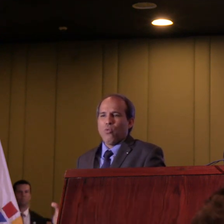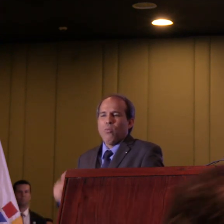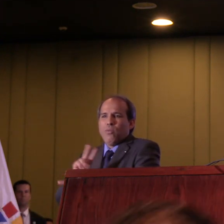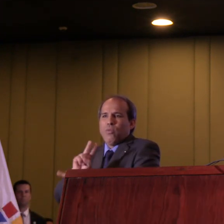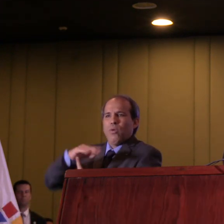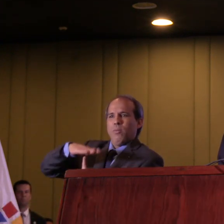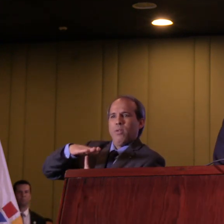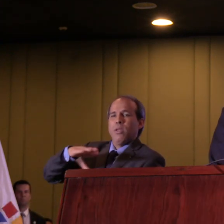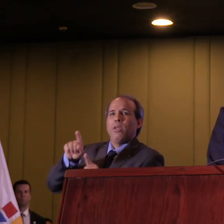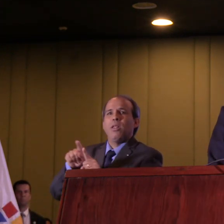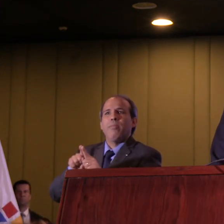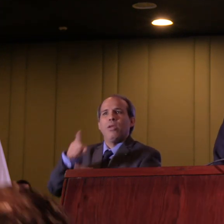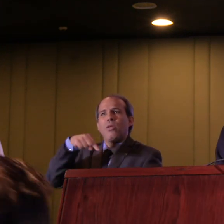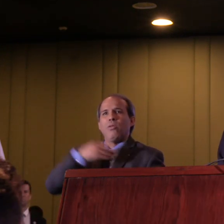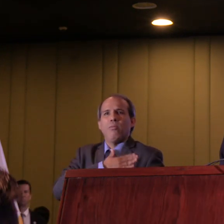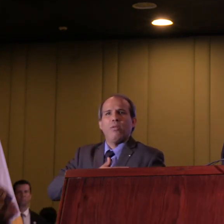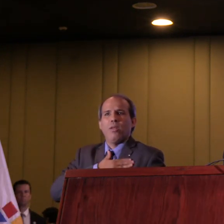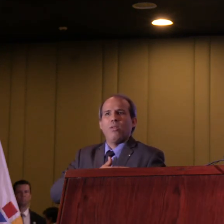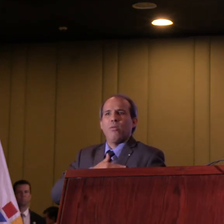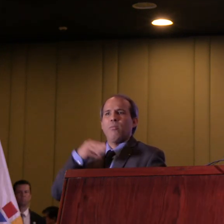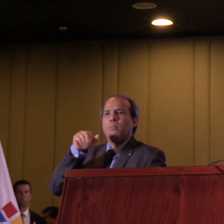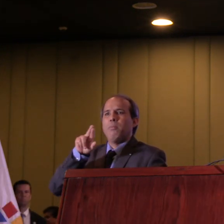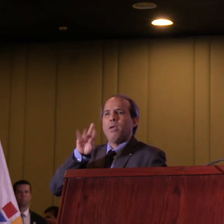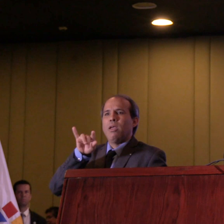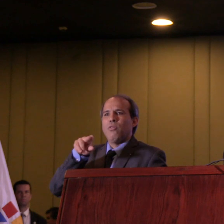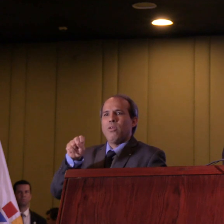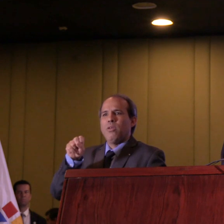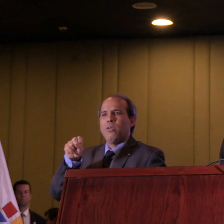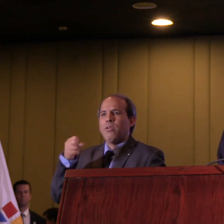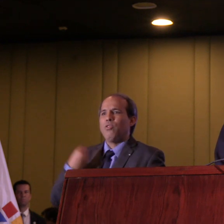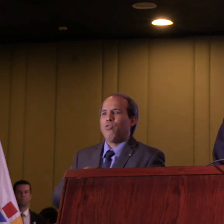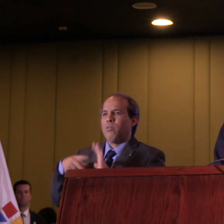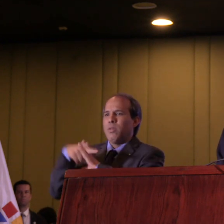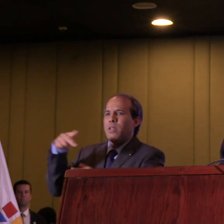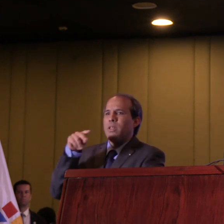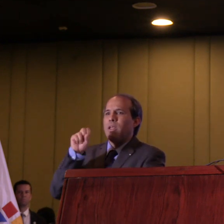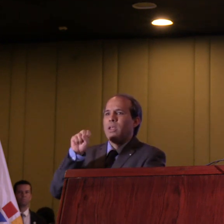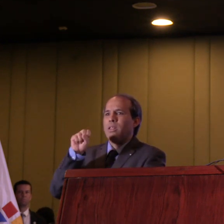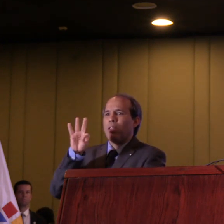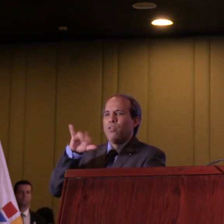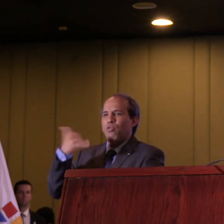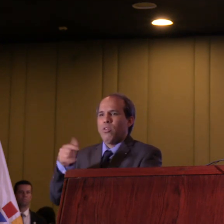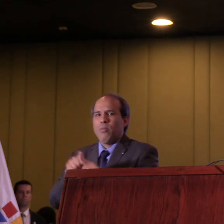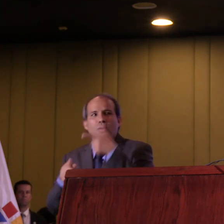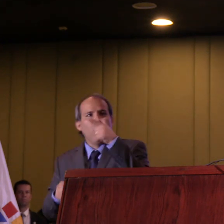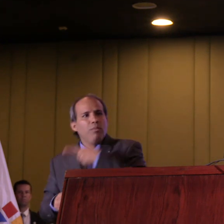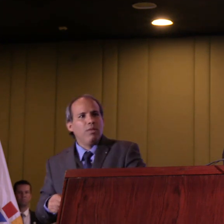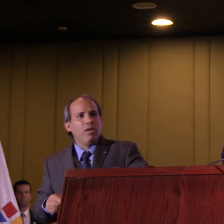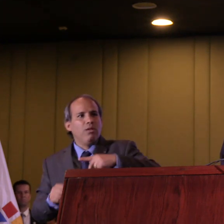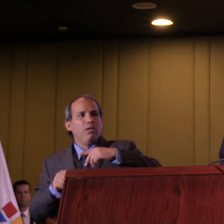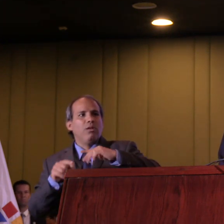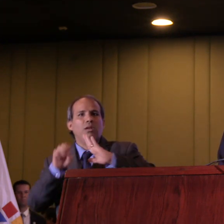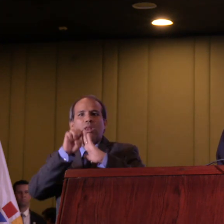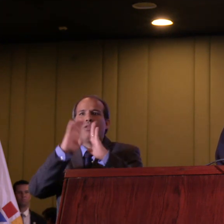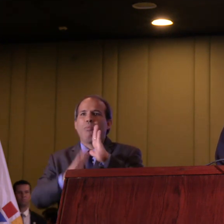Paraná, nosso prezado Humberto Martins, presidente do STJ, Rodrigo Limpe, presidente da Eletrobras,